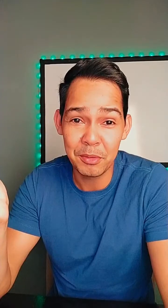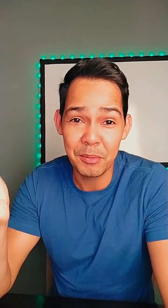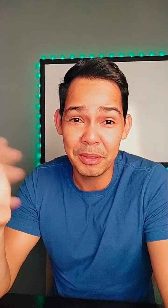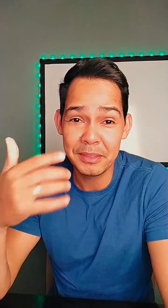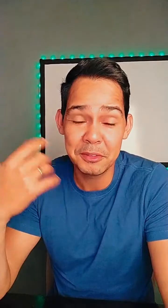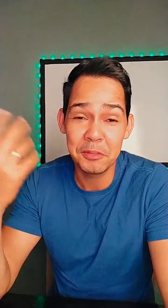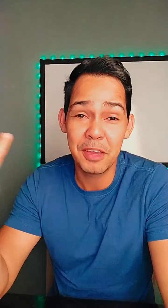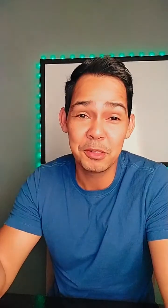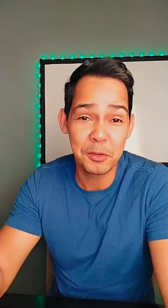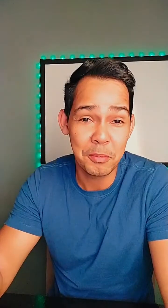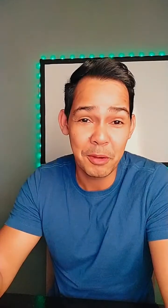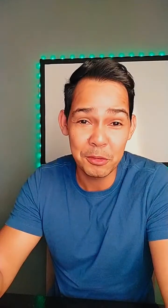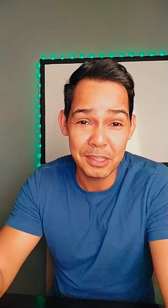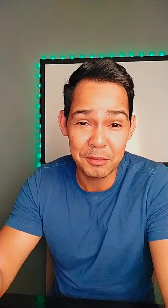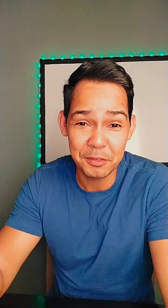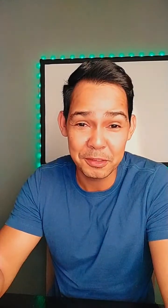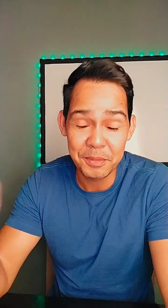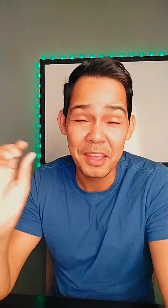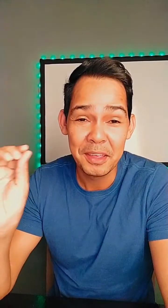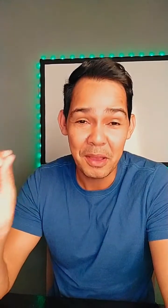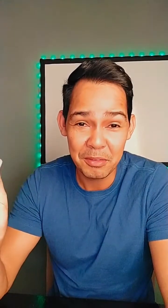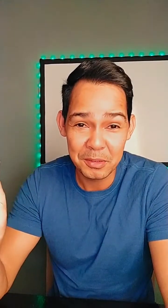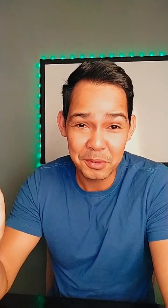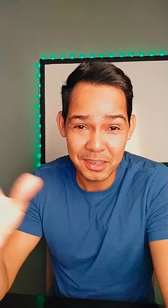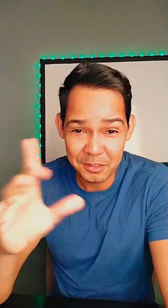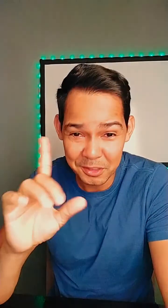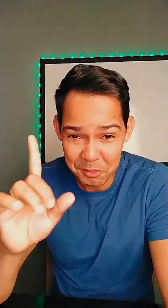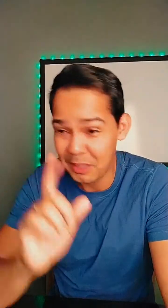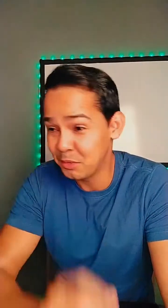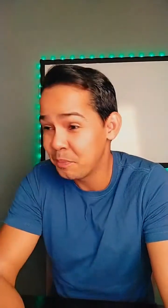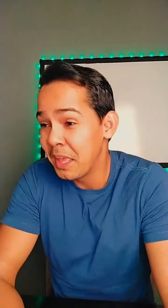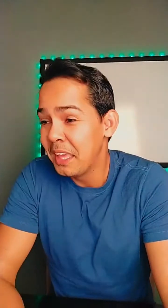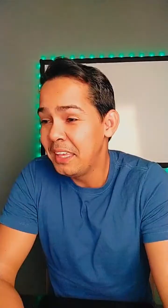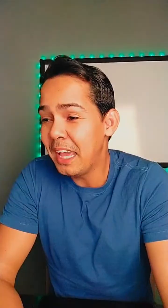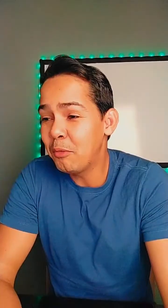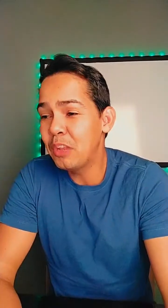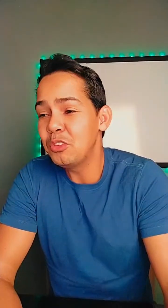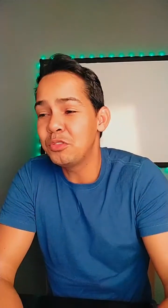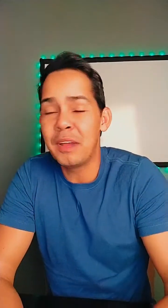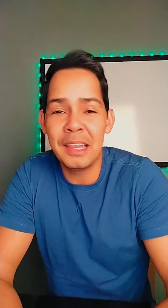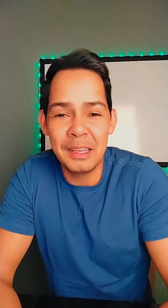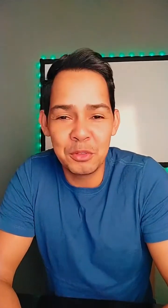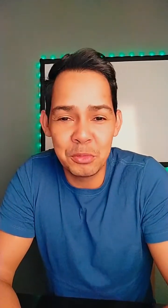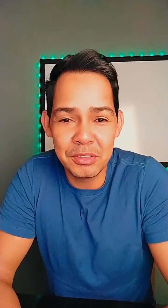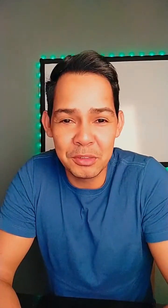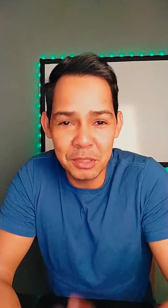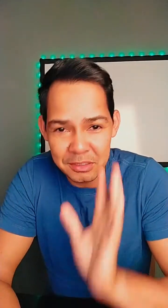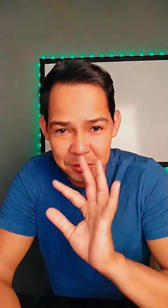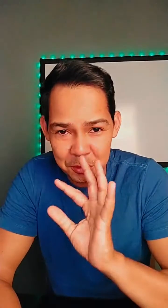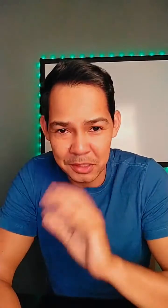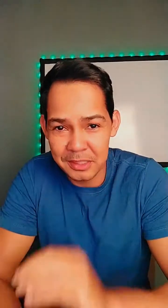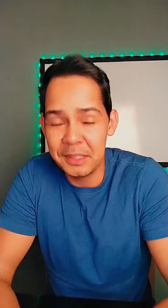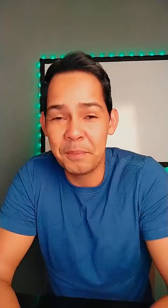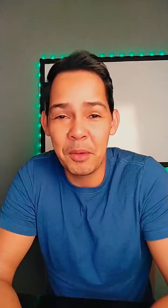amanhã, se não ficar, eu vou ter que comprar outro telefone. A vida do crente não é fácil. E aí, quando a gente fala sobre segurança, voltando aqui ao